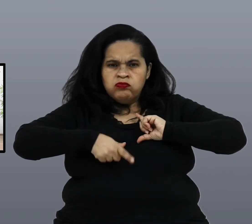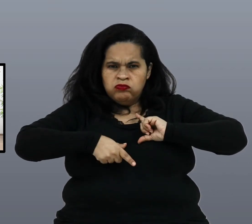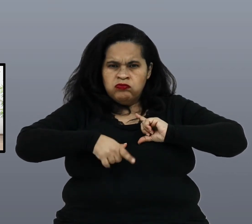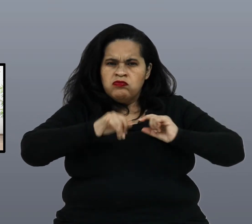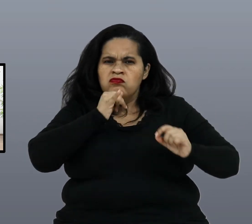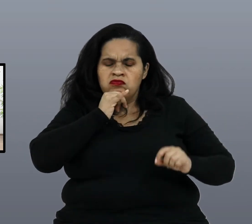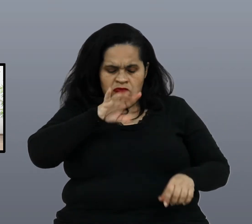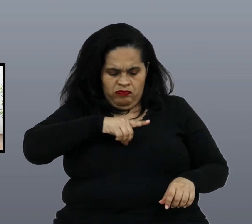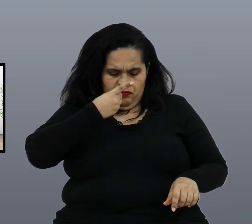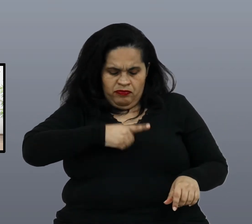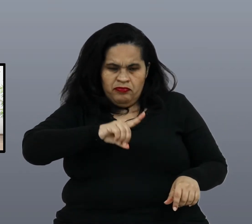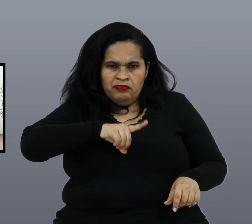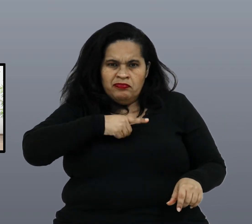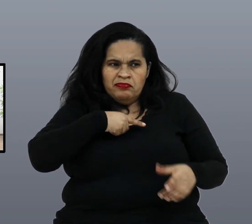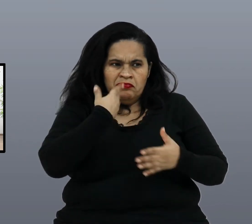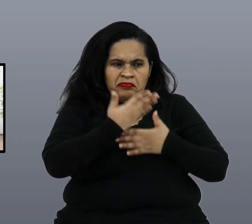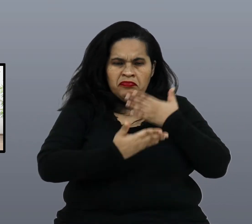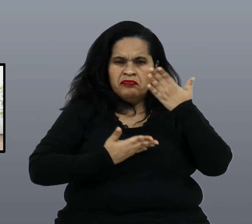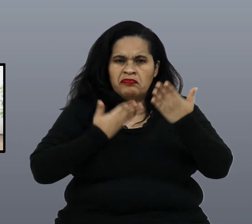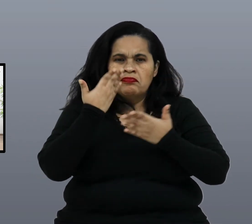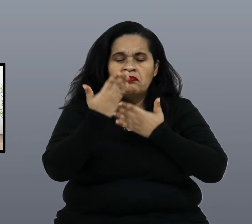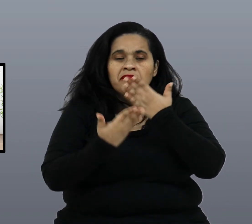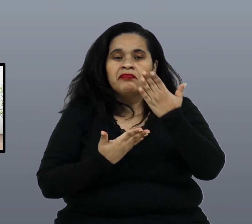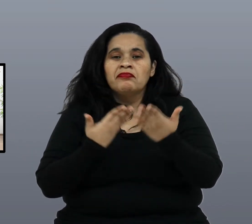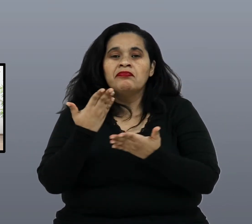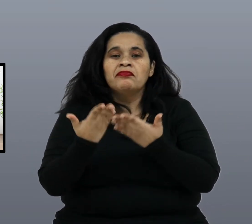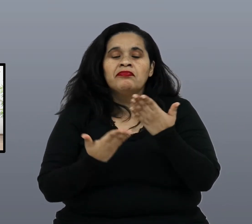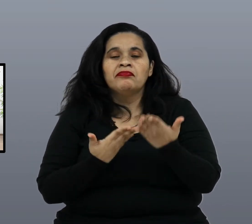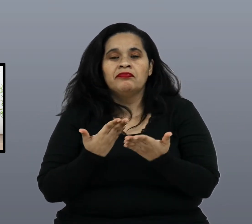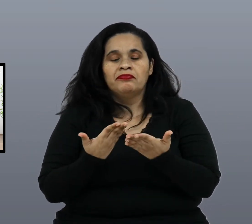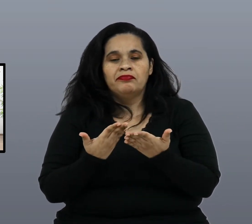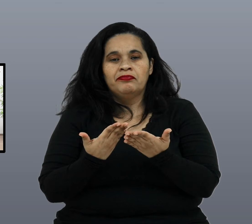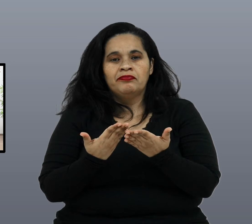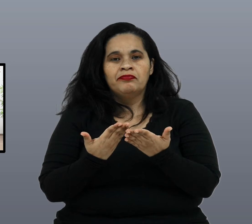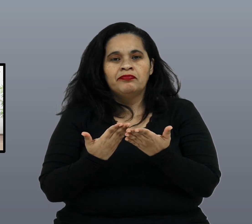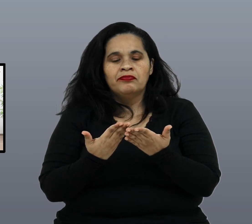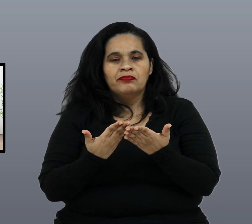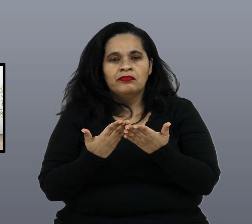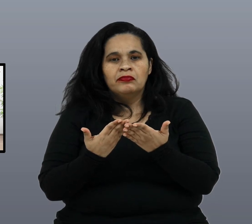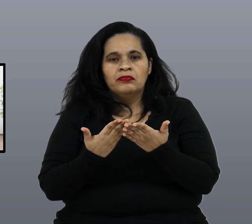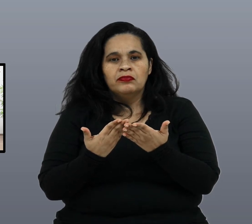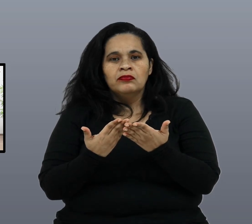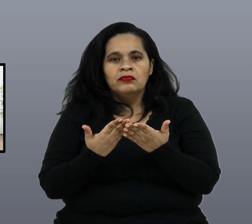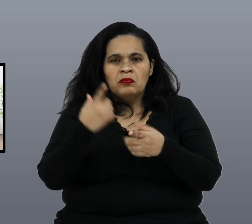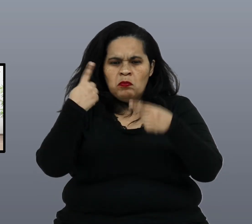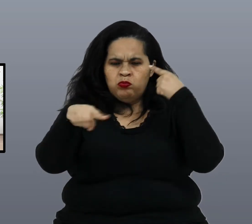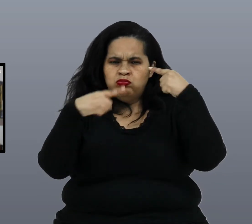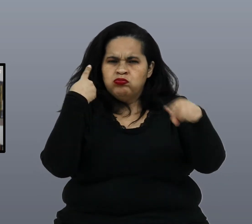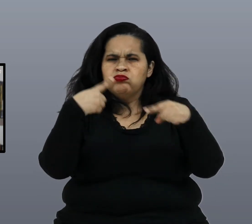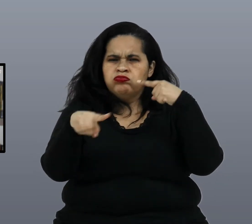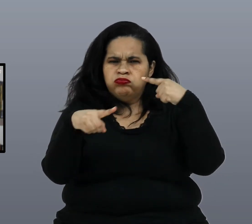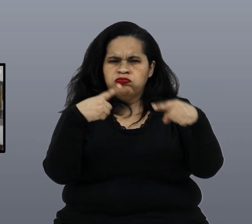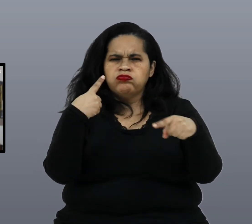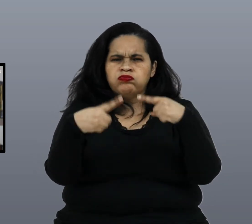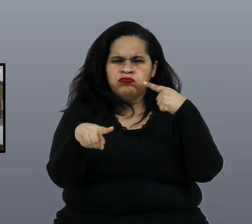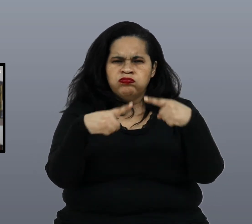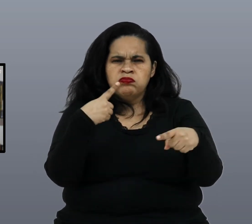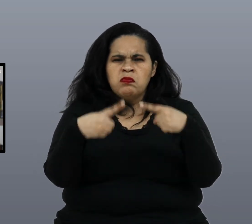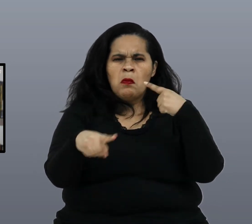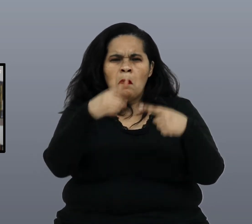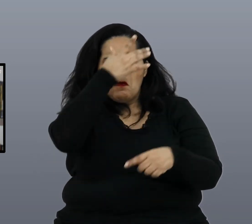servia como, lá na Babilônia, ele servia como um elemento político, né? Como alguém